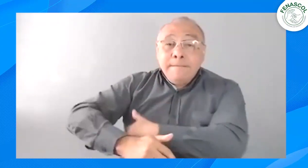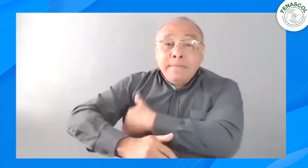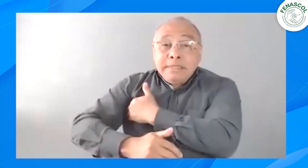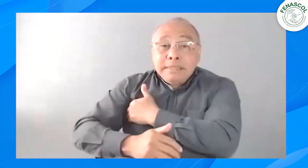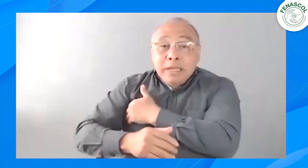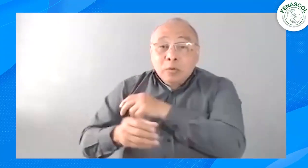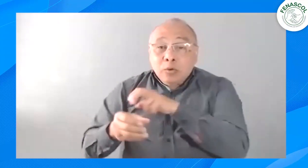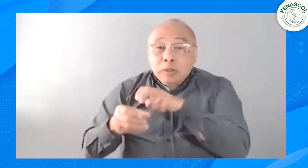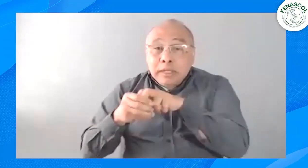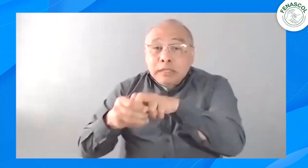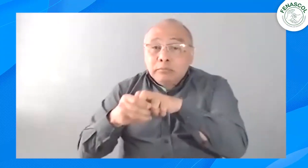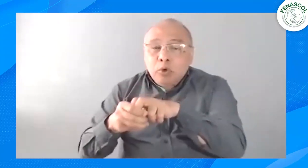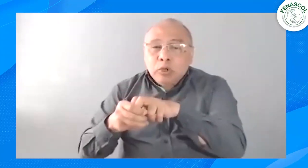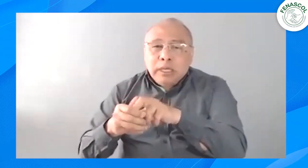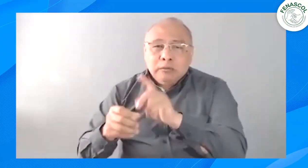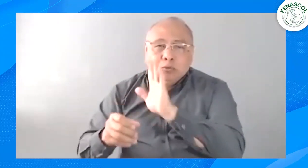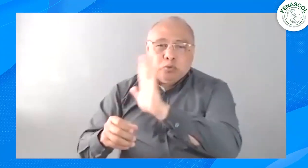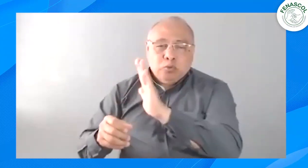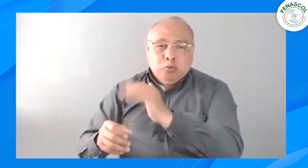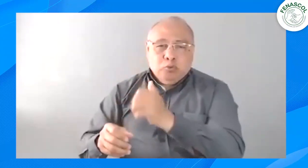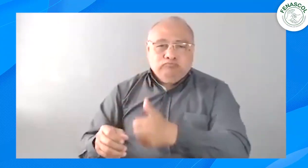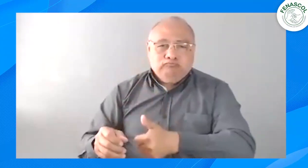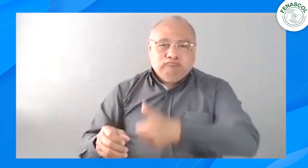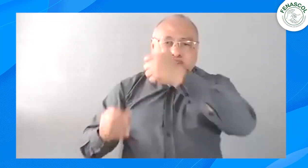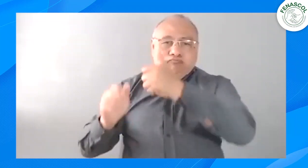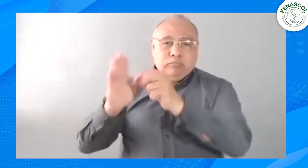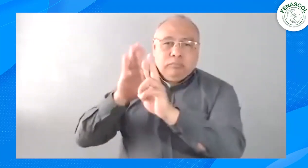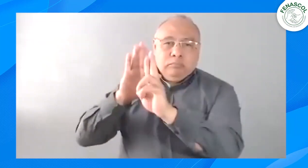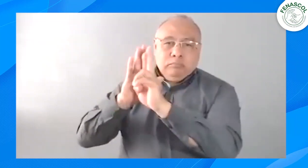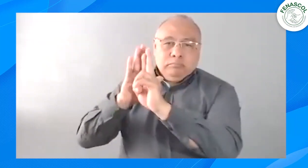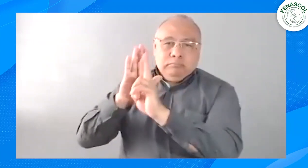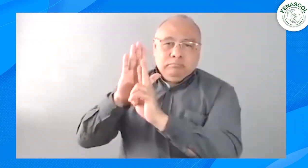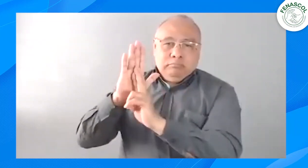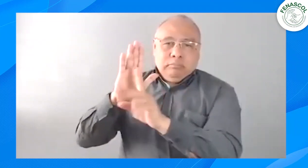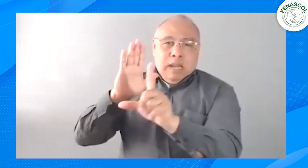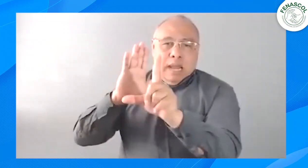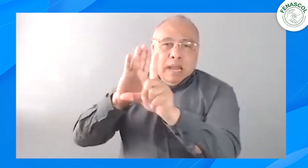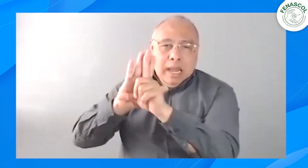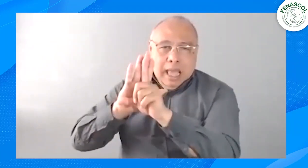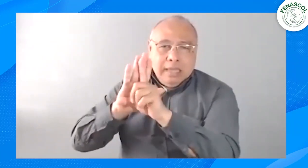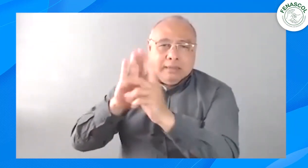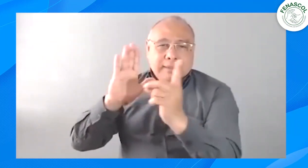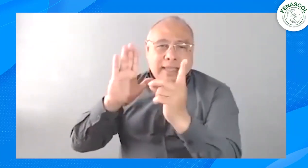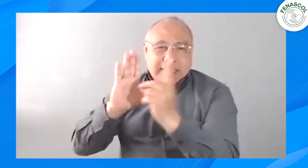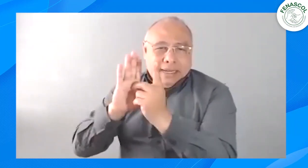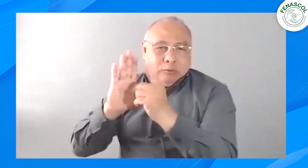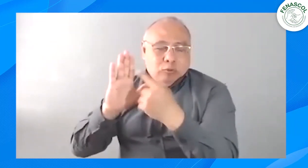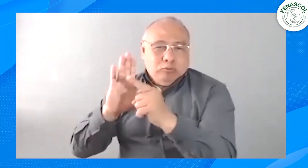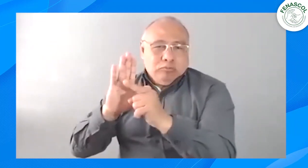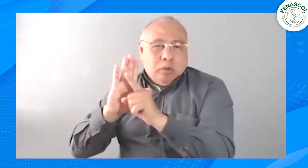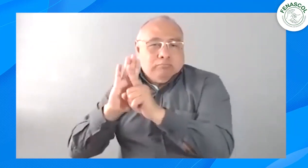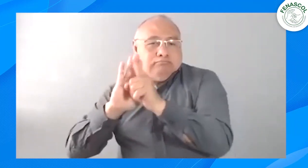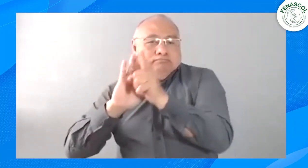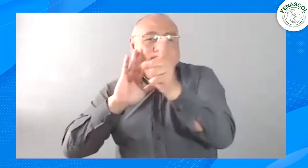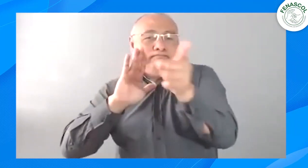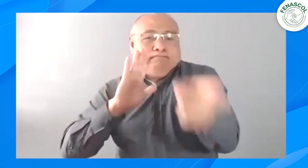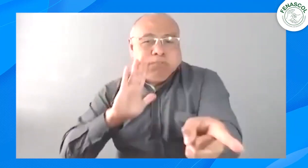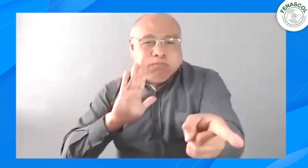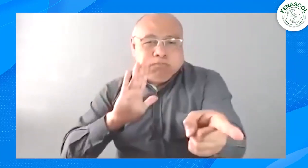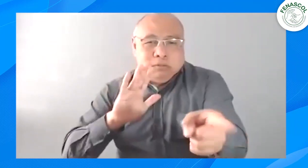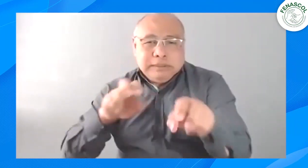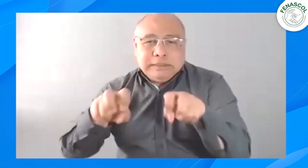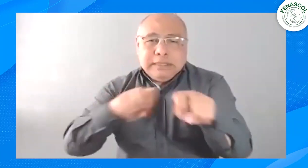transporte se expiden las licencias de conducción que hace la el ministerio de transporte es quien dicta los